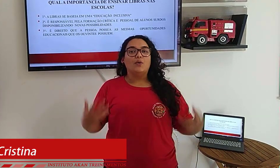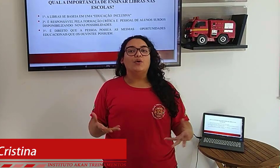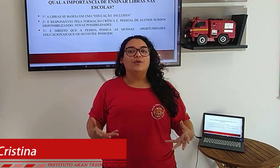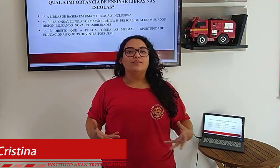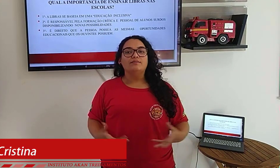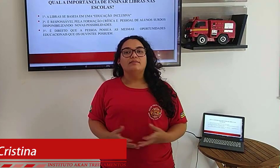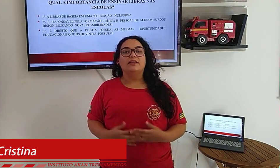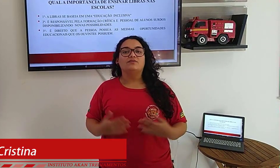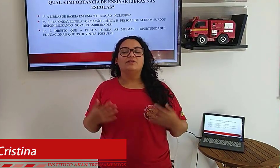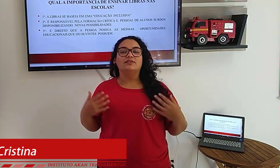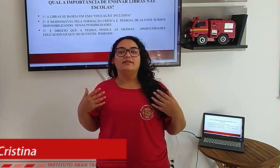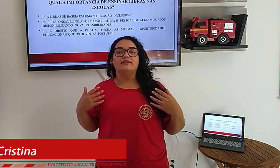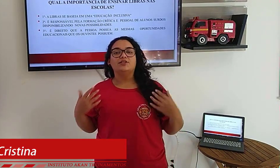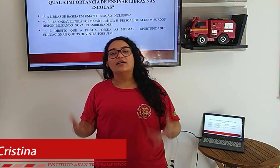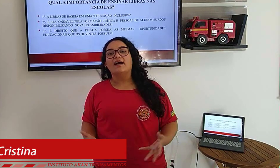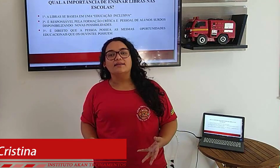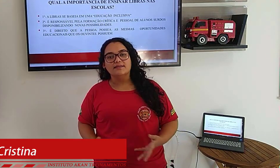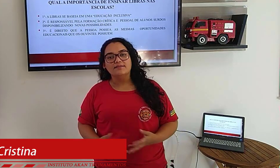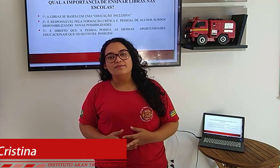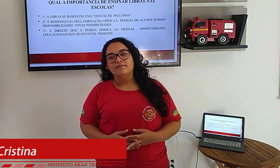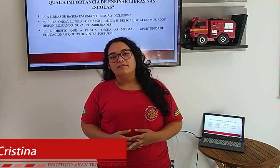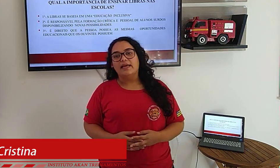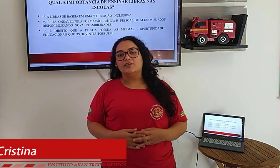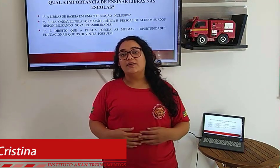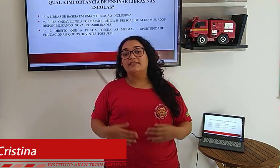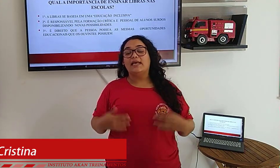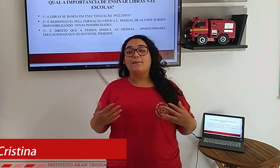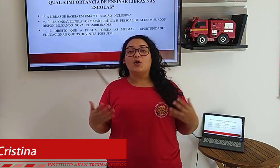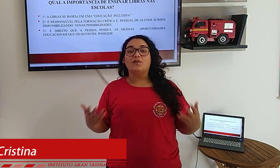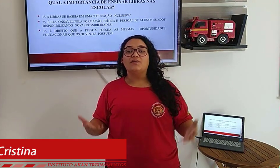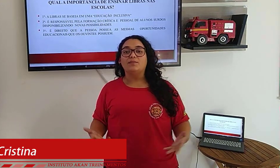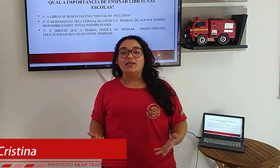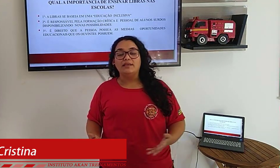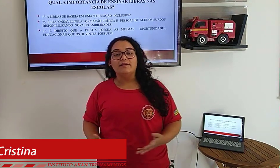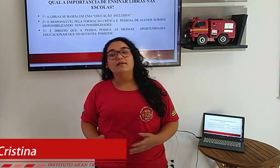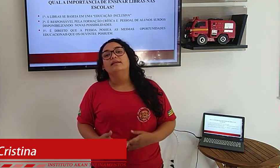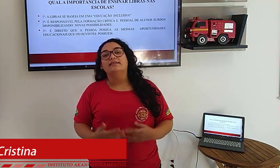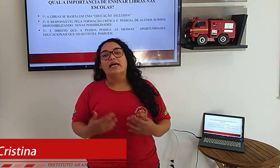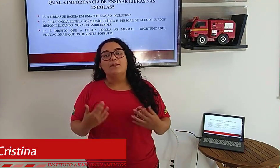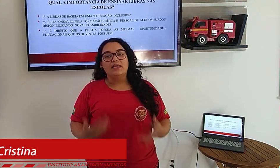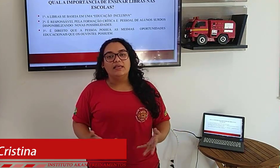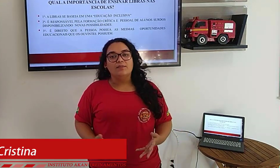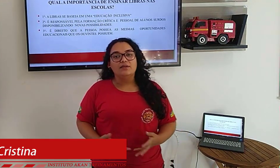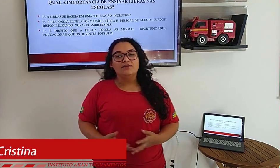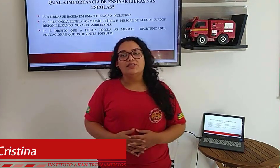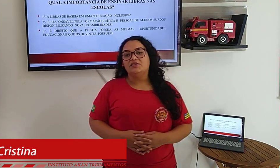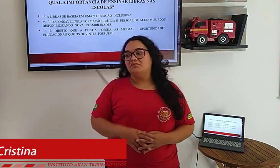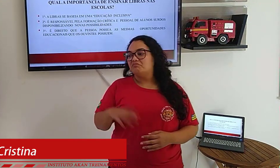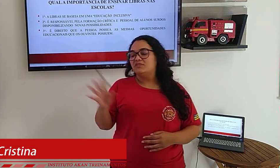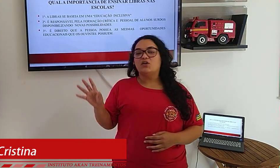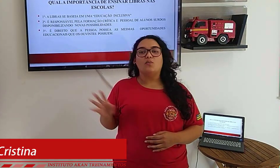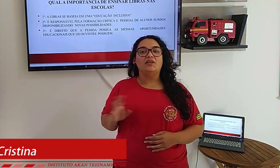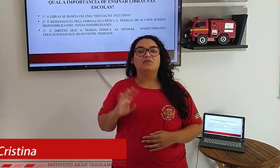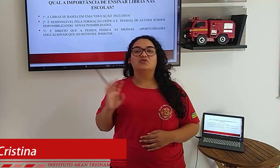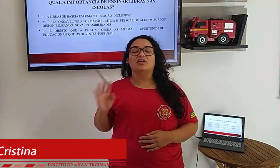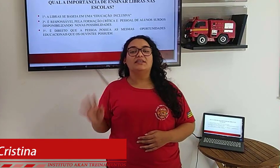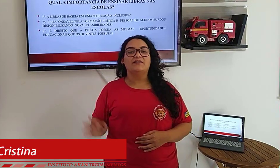apoio dentro de casa, né? Às vezes nem a própria família sabe Libras, se comunicam só através de